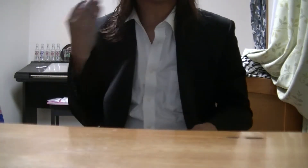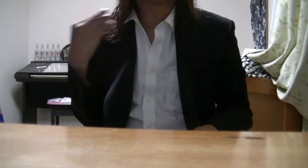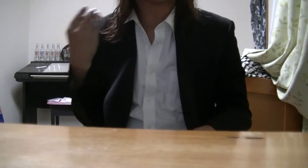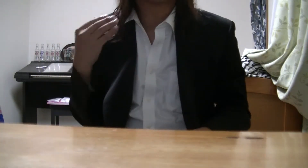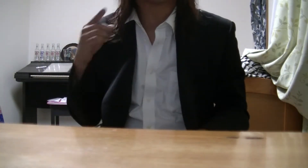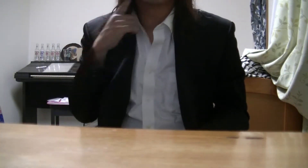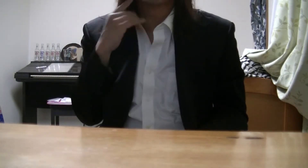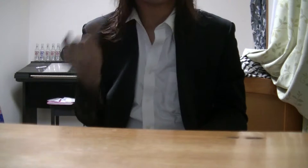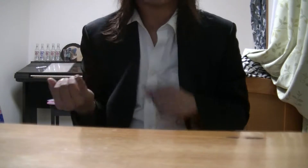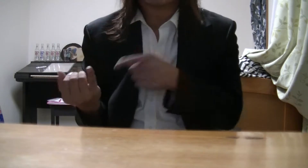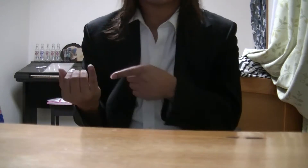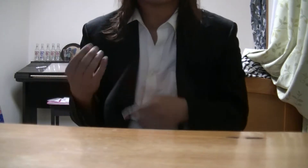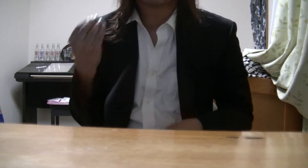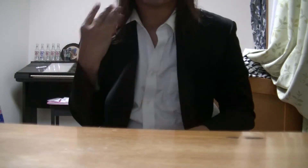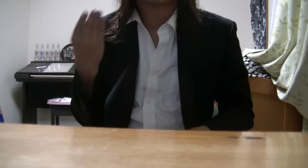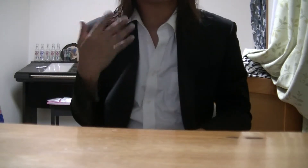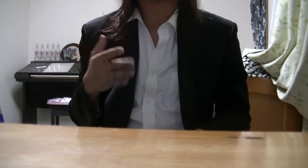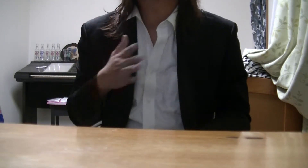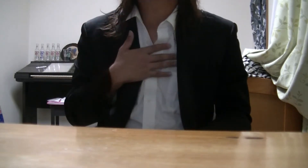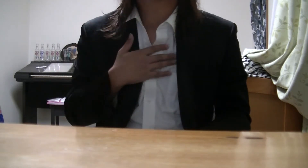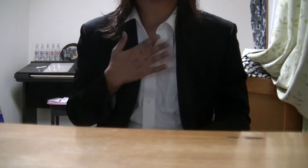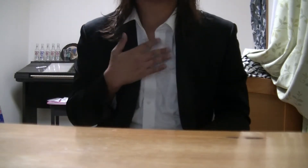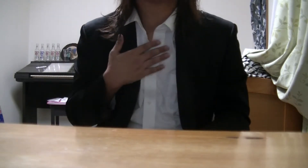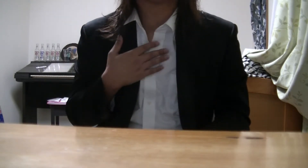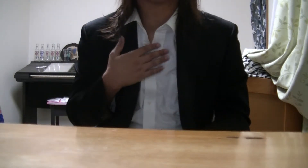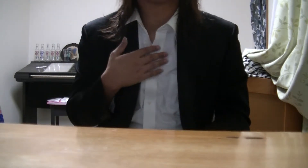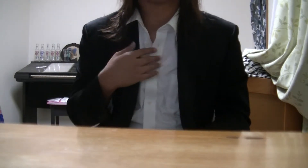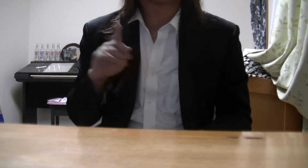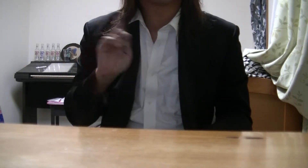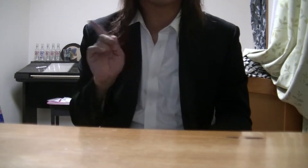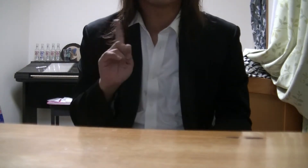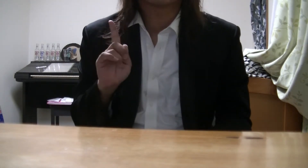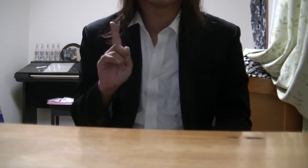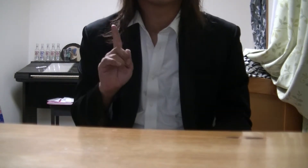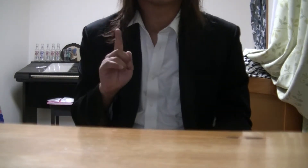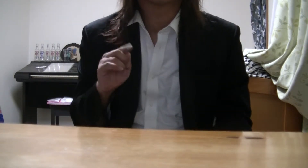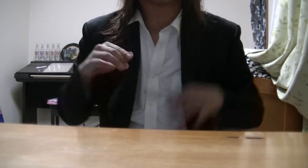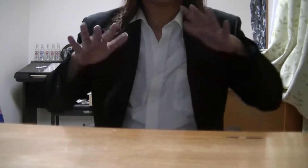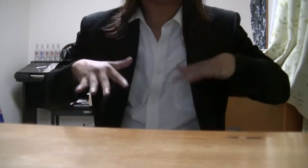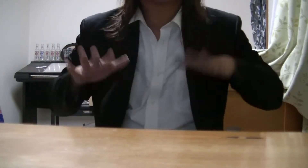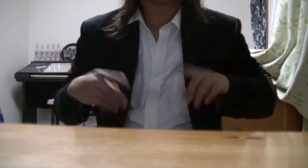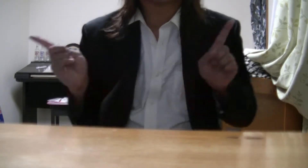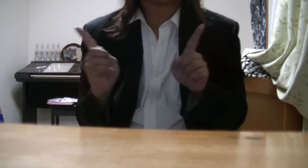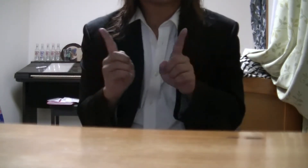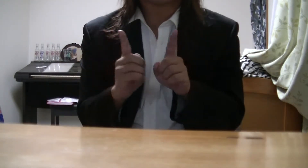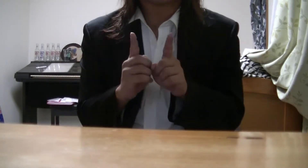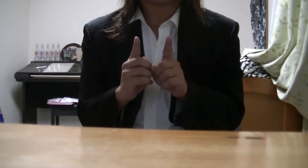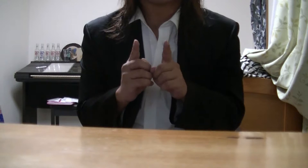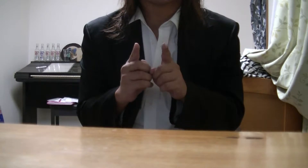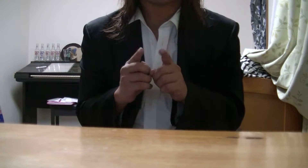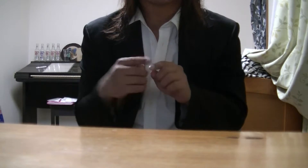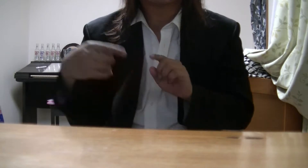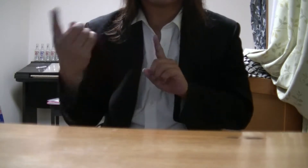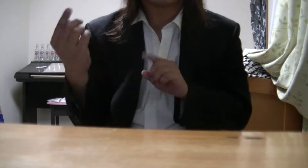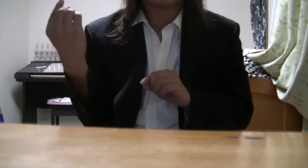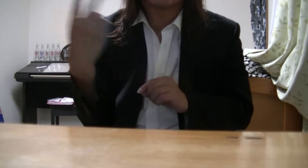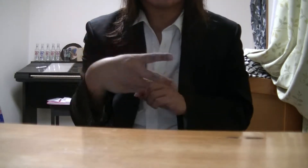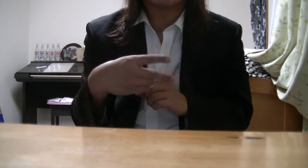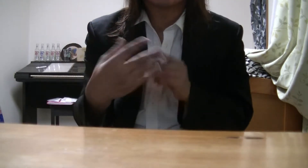話を聞いてから、ああそうだなと思って。どう、今日会った人がもう次会えない人かもしれない